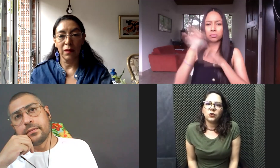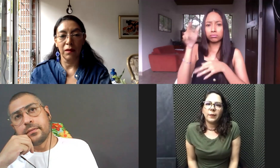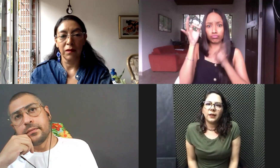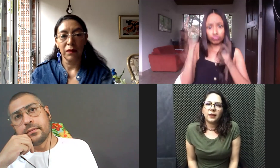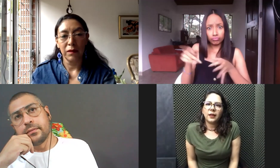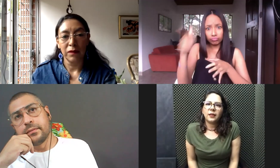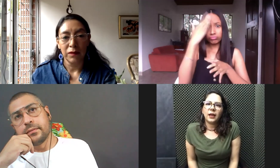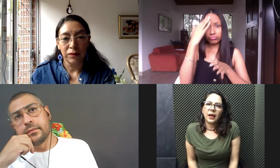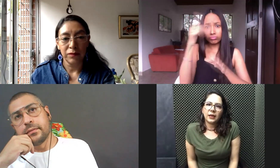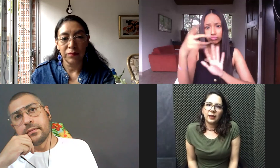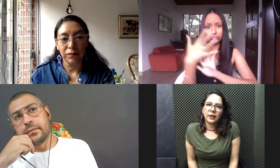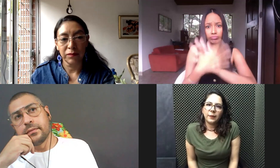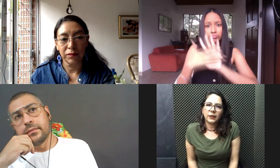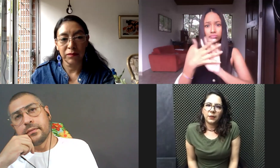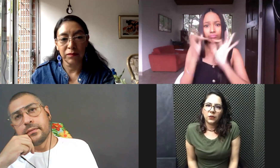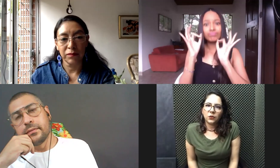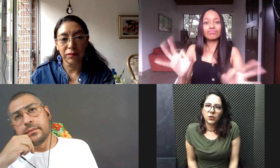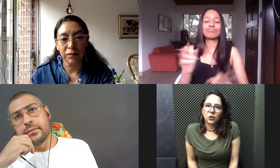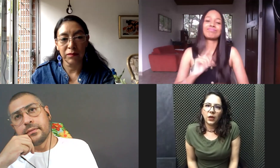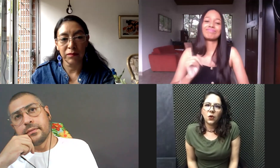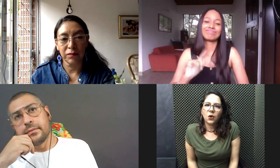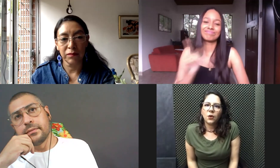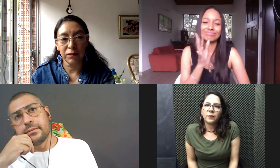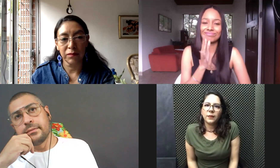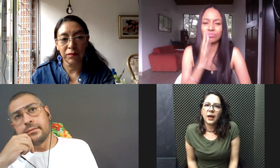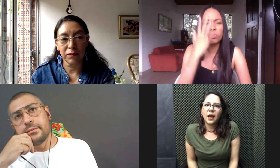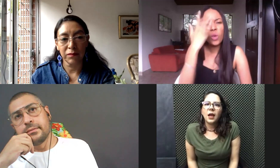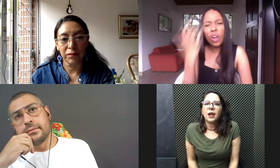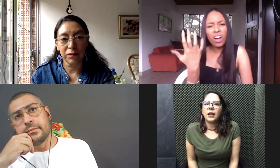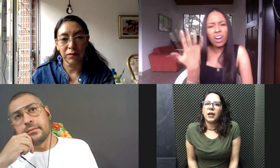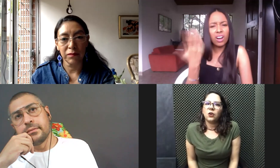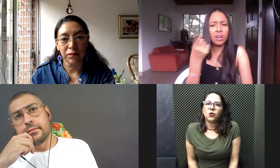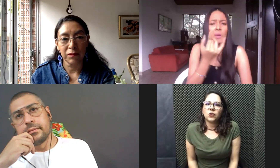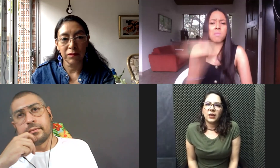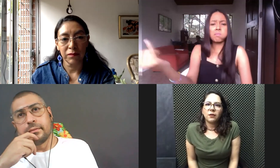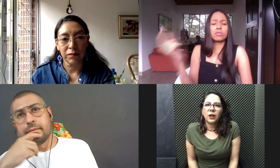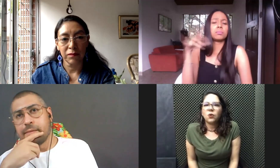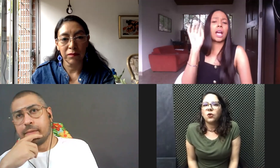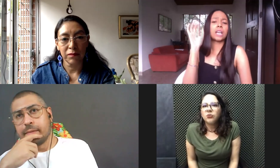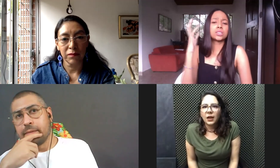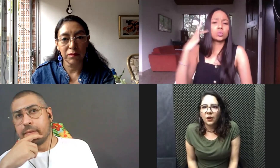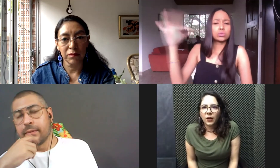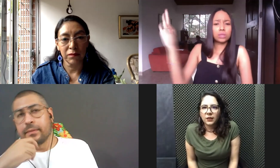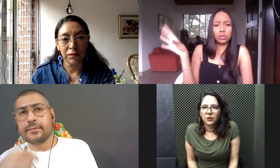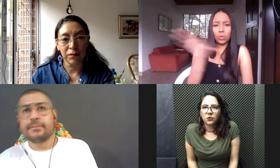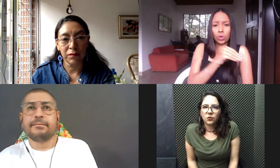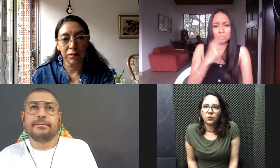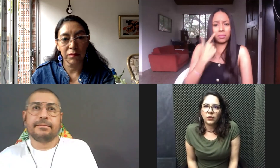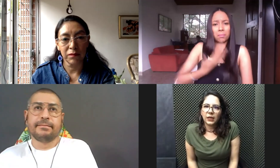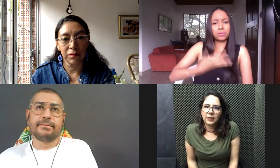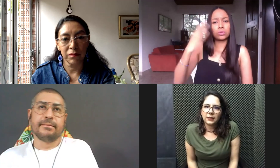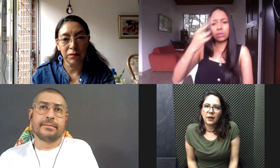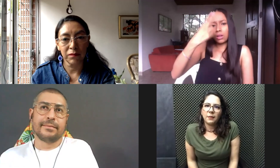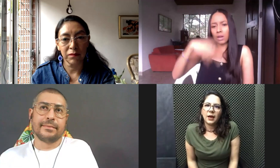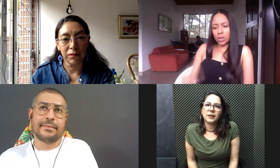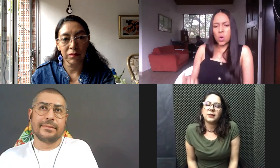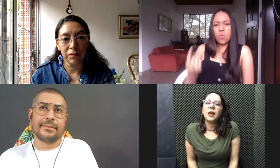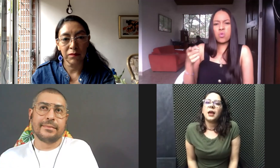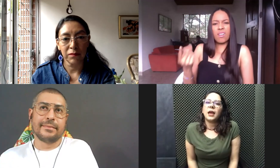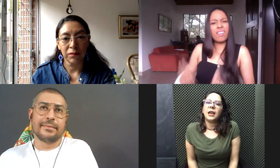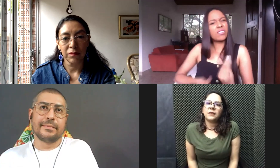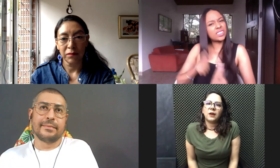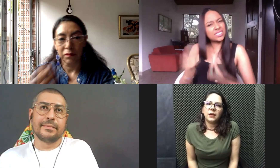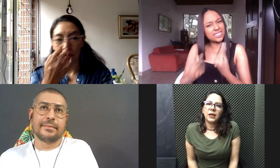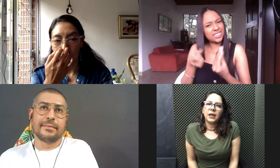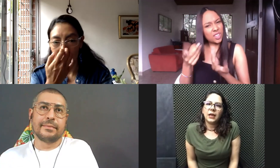no solamente de aquí del departamento, sino de Colombia, no se reconoce la lengua de señas o no se utiliza más